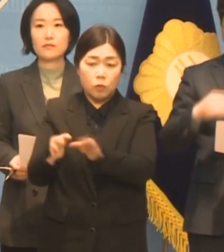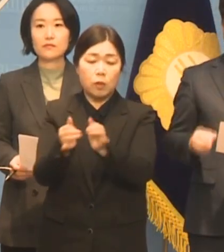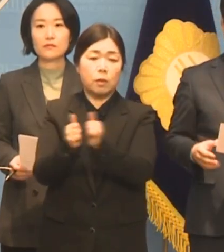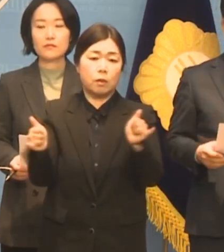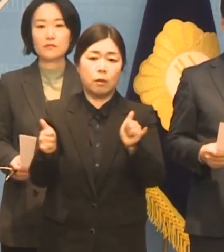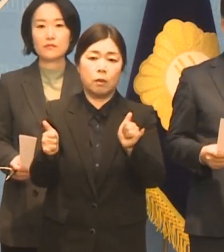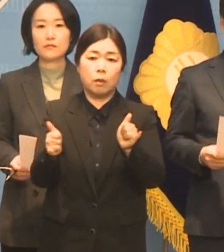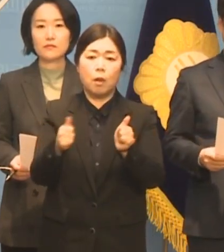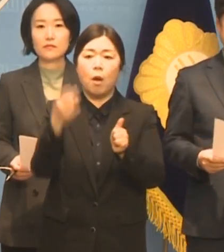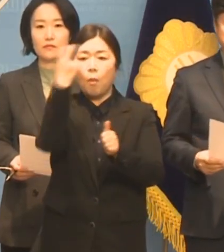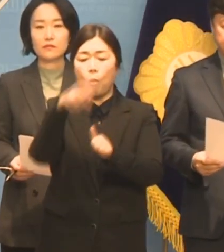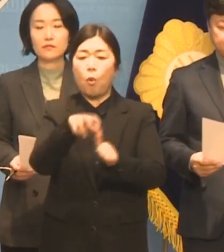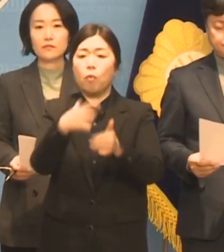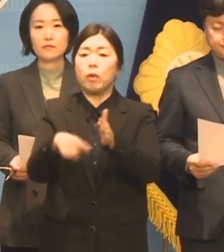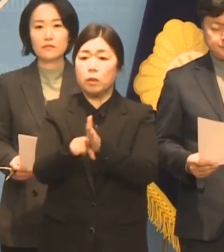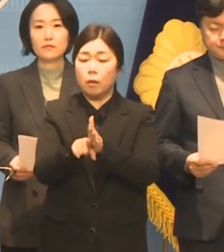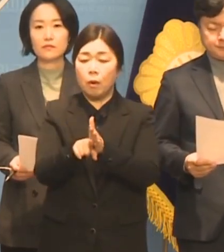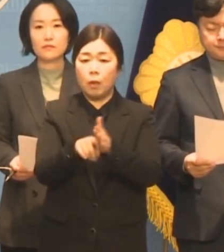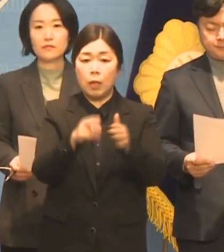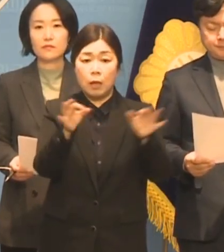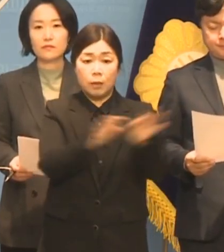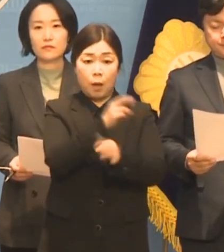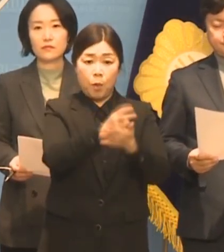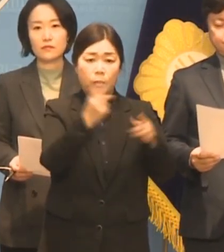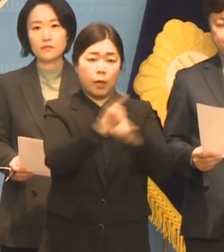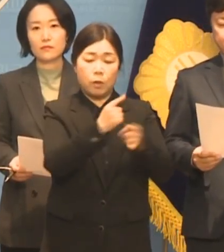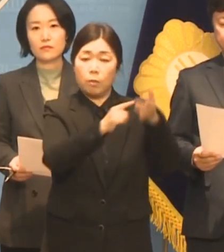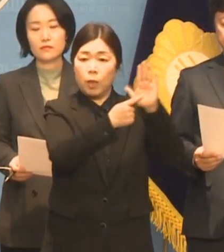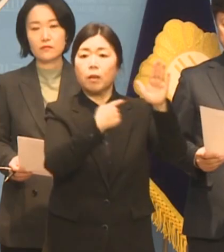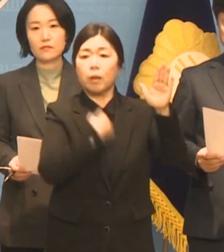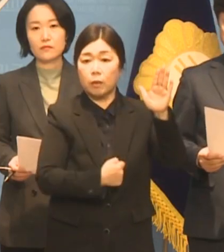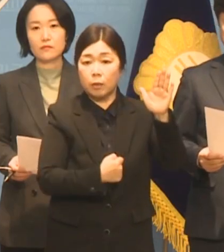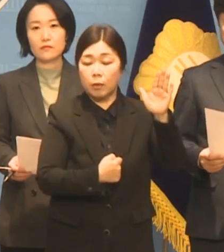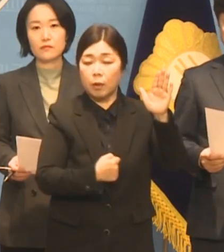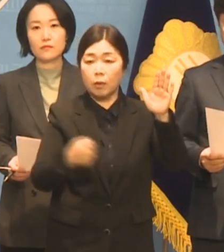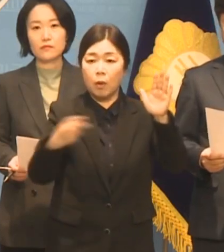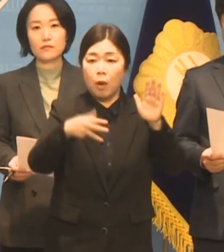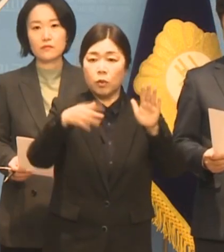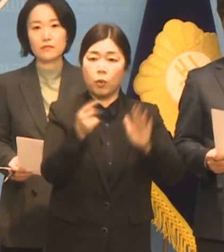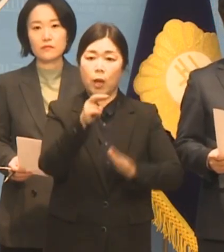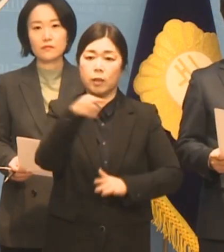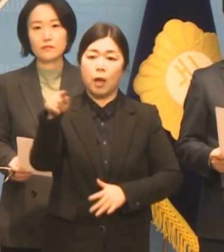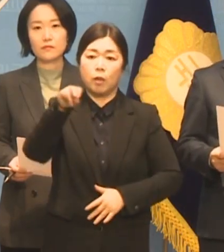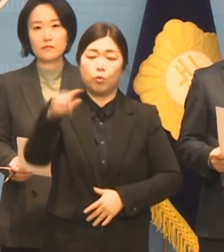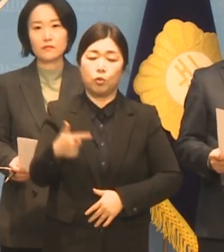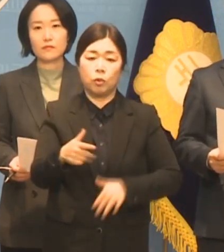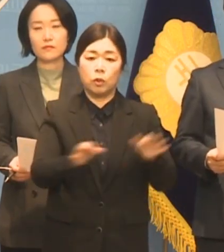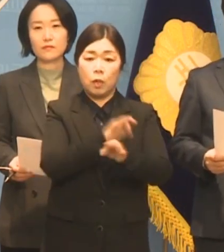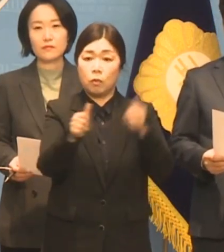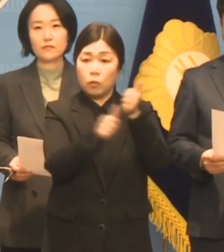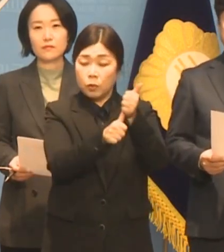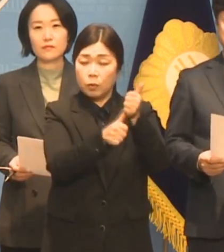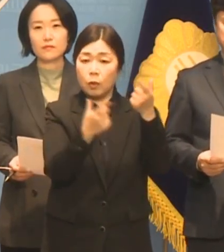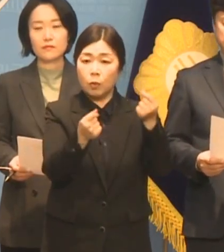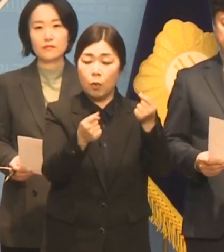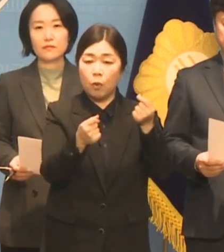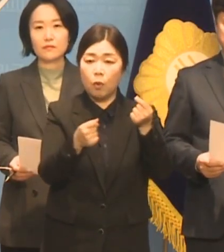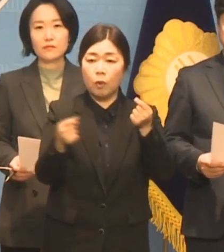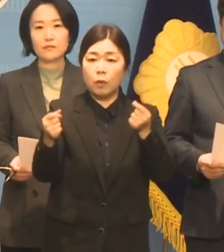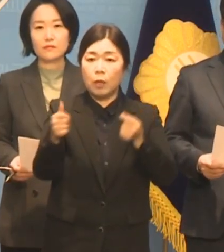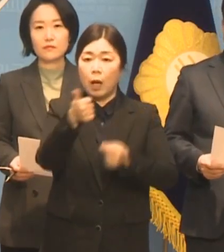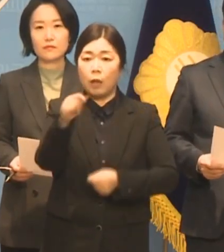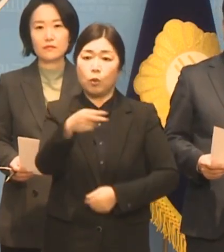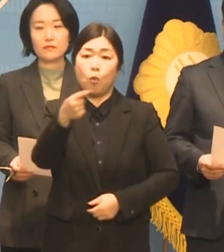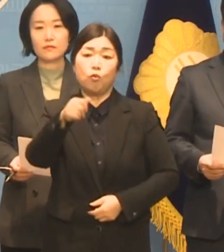밝혔으며 최상목 부총리와 한동훈 전 국민의힘 대표, 이복현 금감원장까지 충실